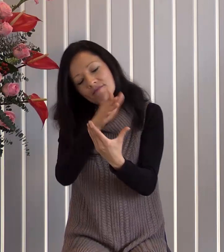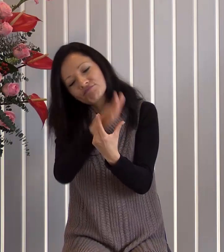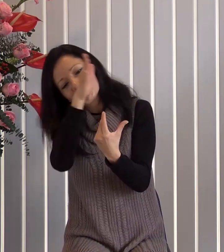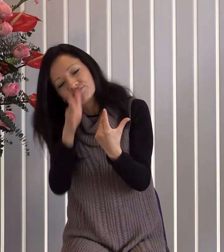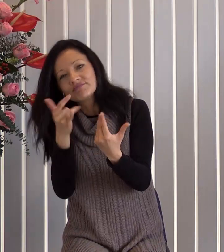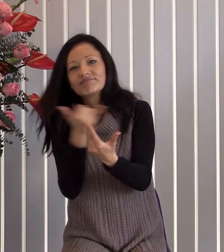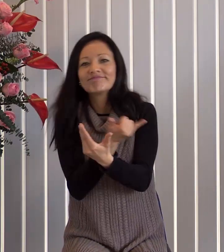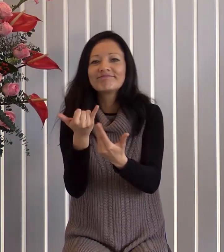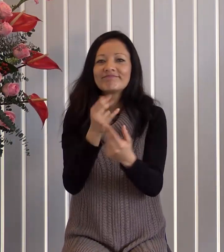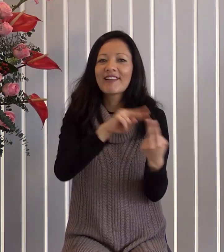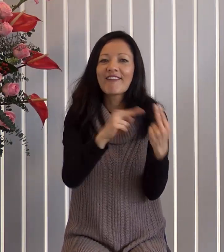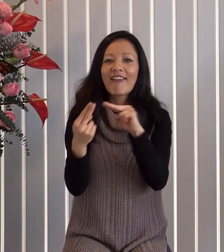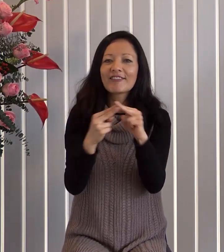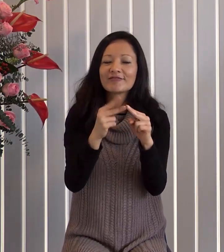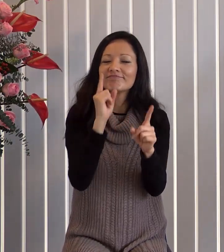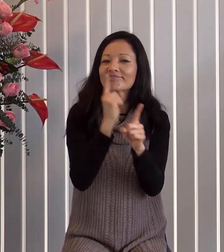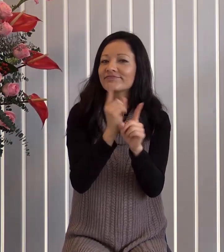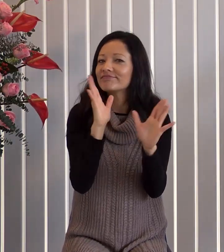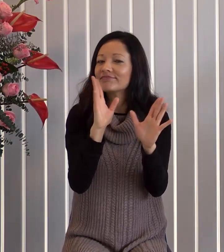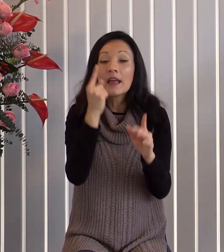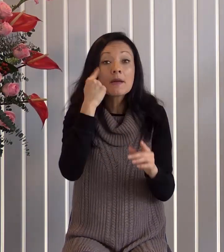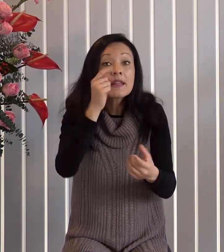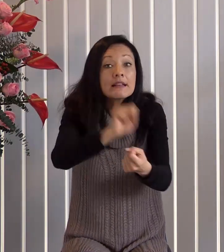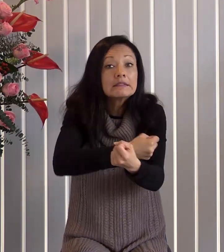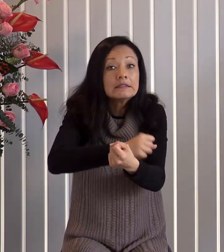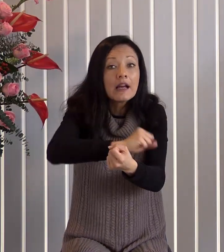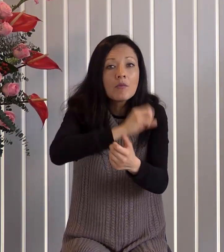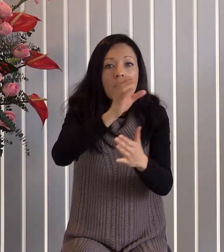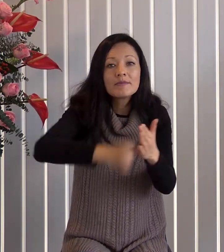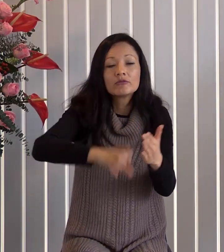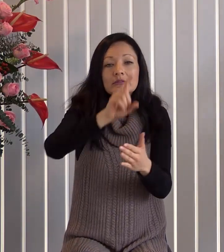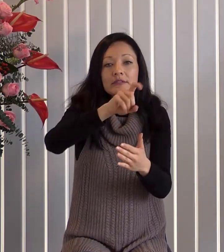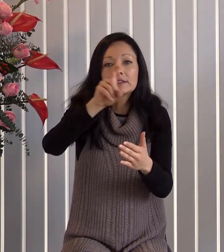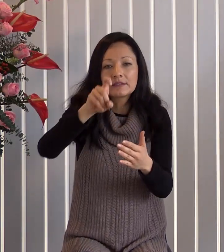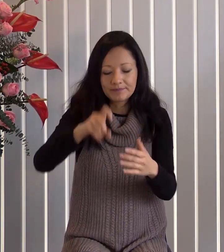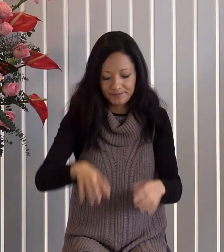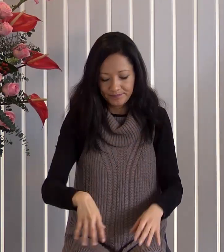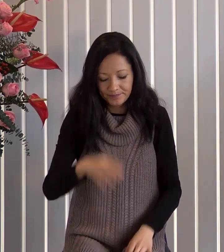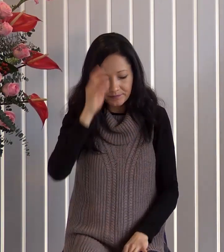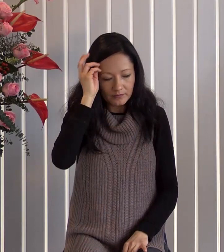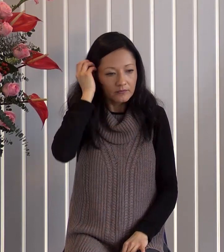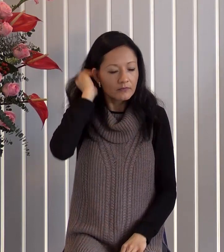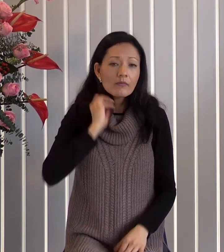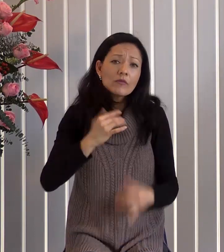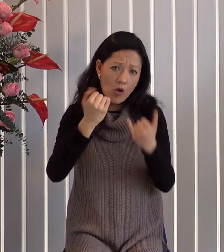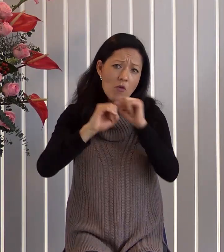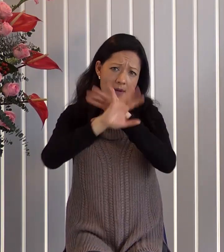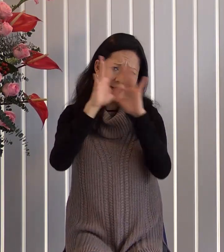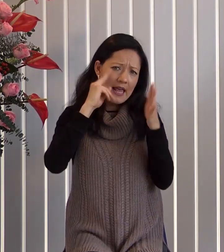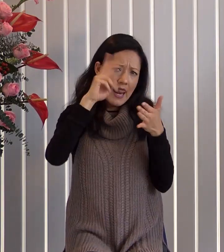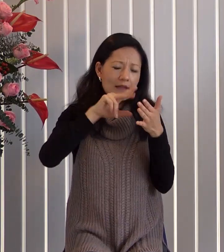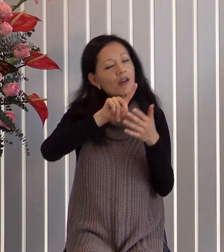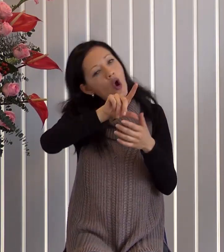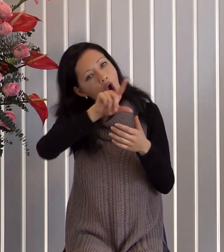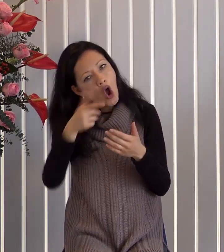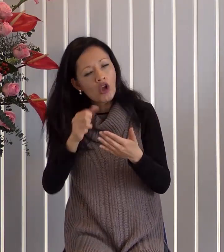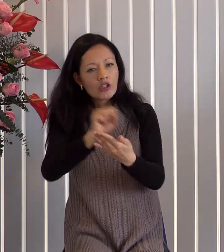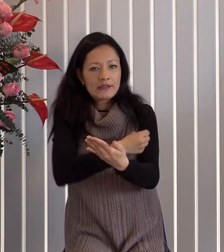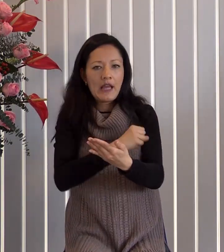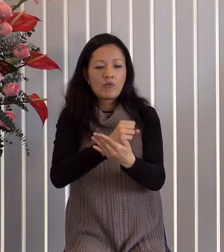Claro que sí. Mire conmigo el Salmo 66. Mire, el Salmo lo leímos, ¿no? Pero otro Salmo.